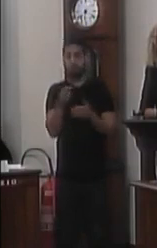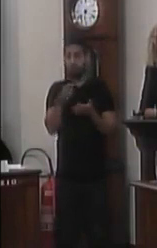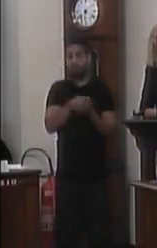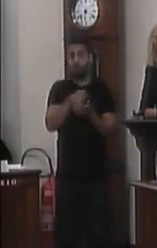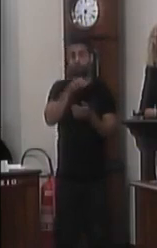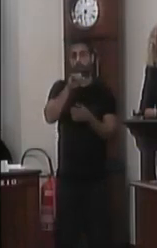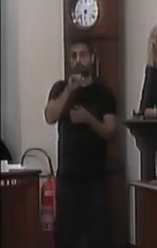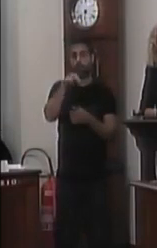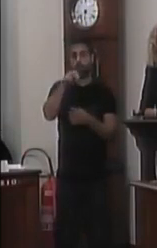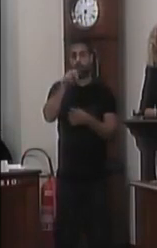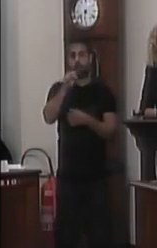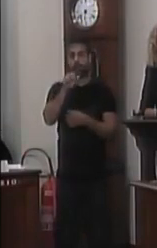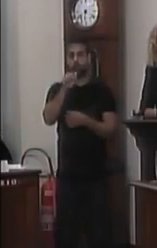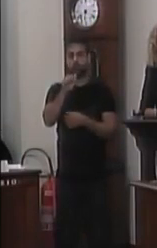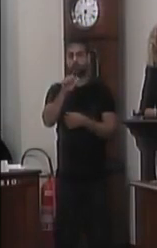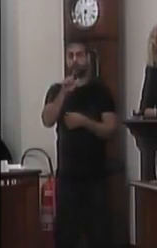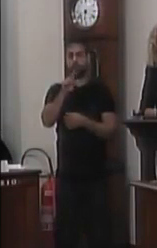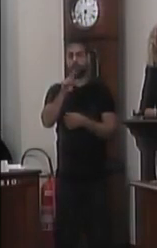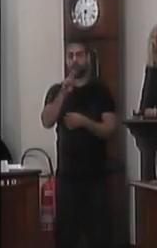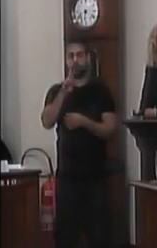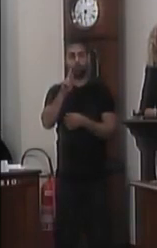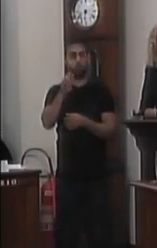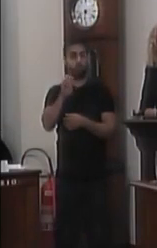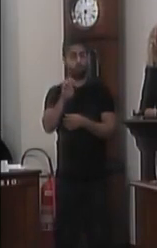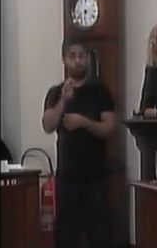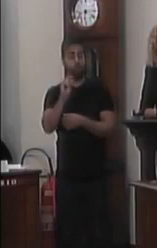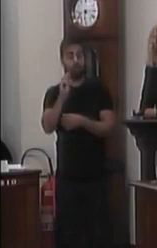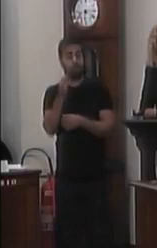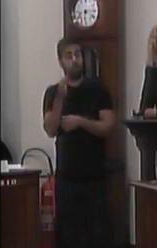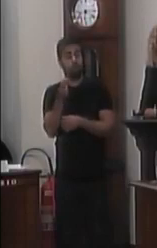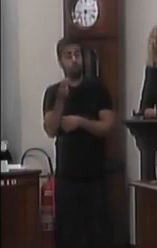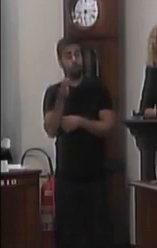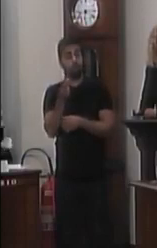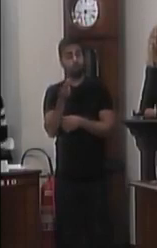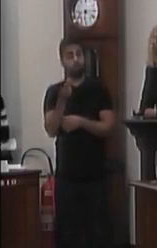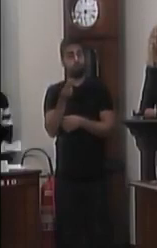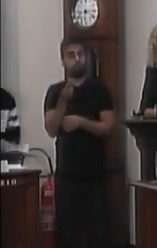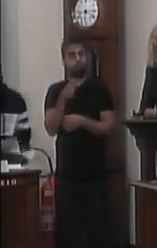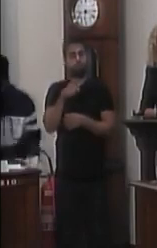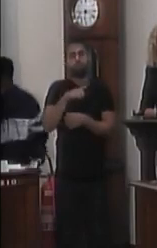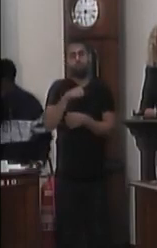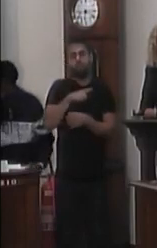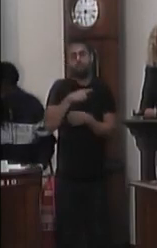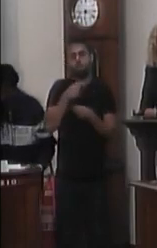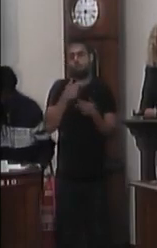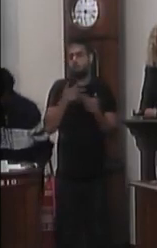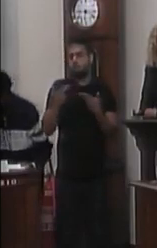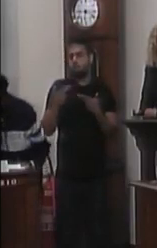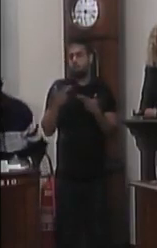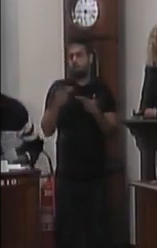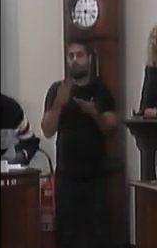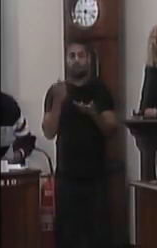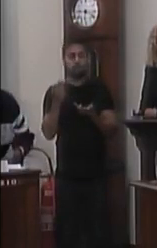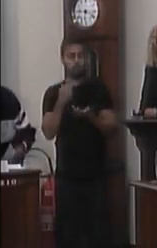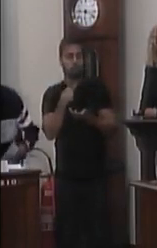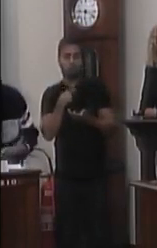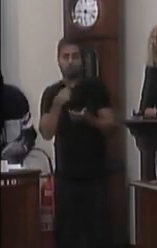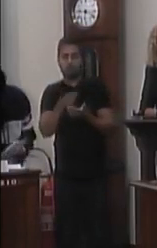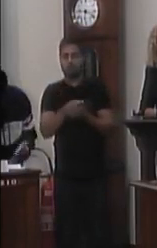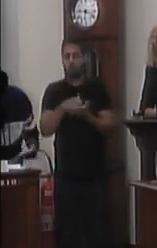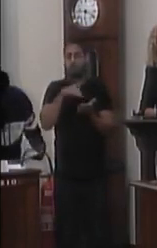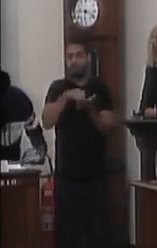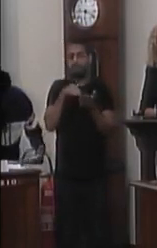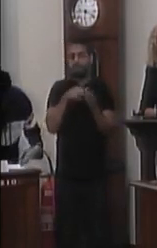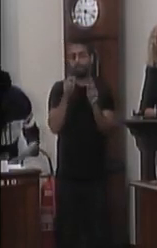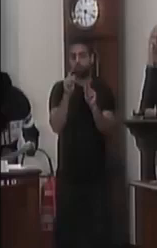a periculosidade aos servidores, ou tem algum outro impeditivo que pela Secretaria de